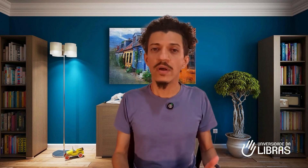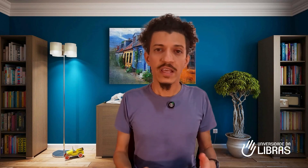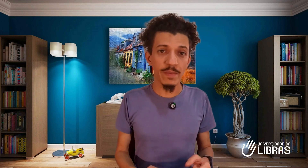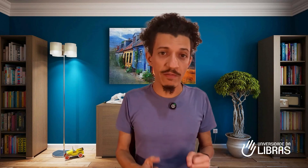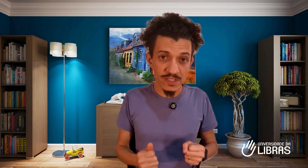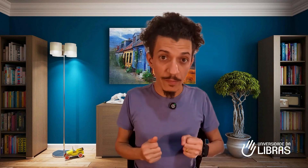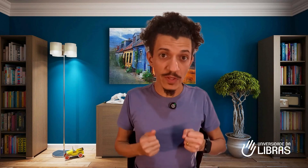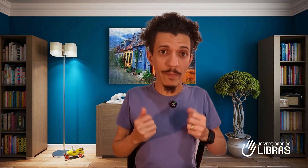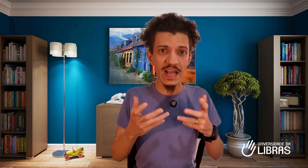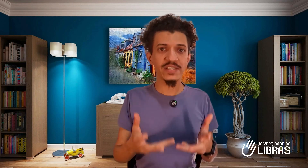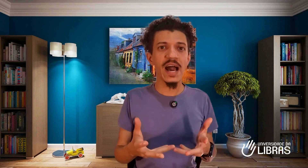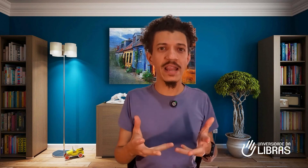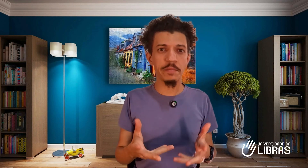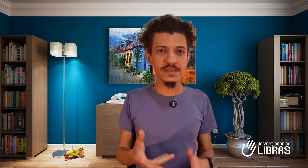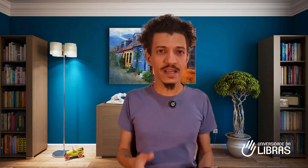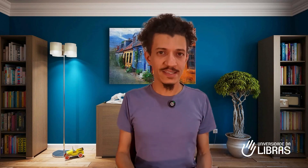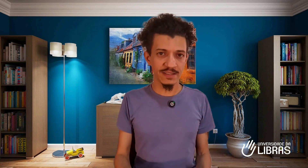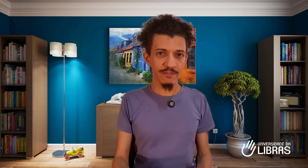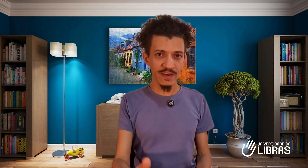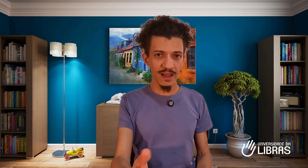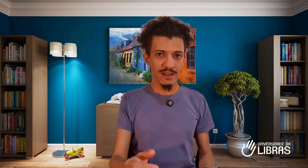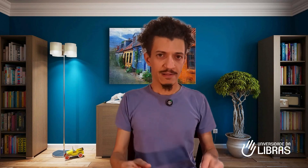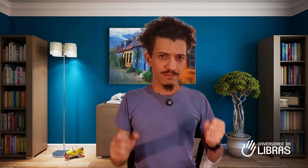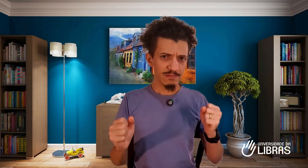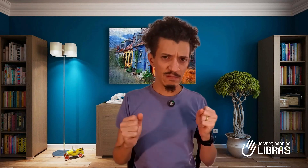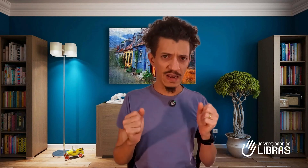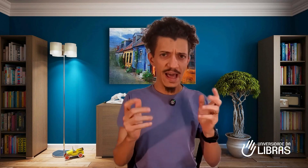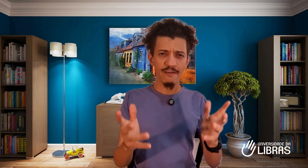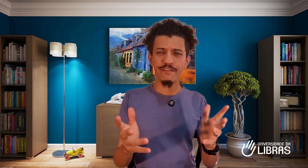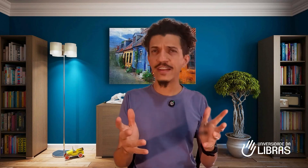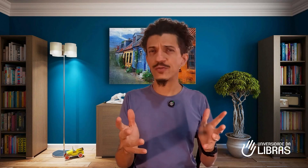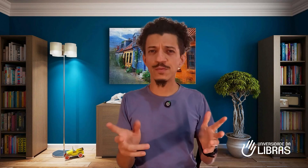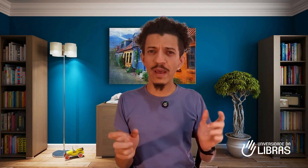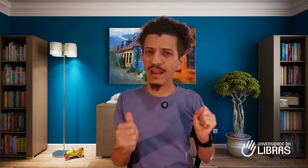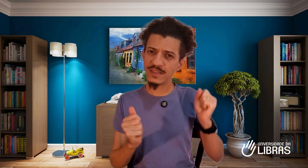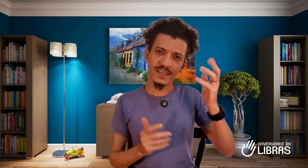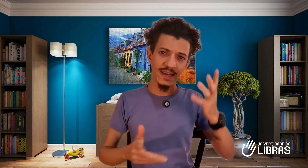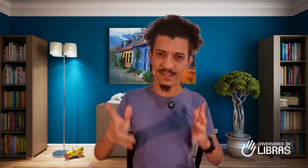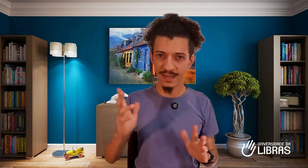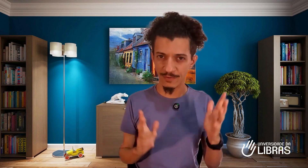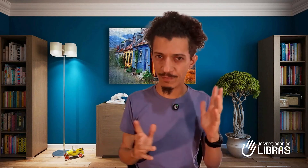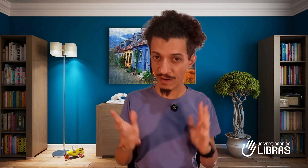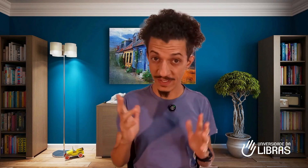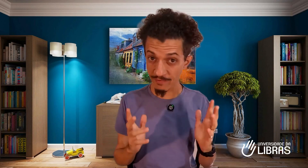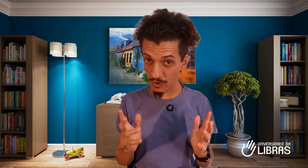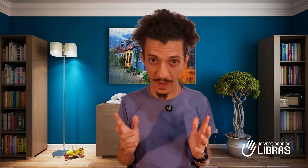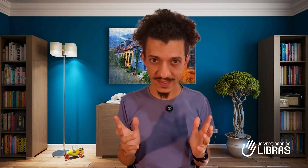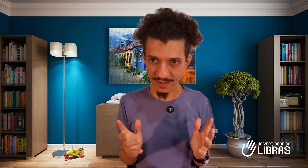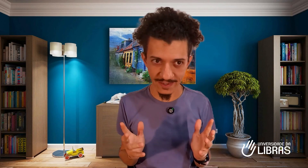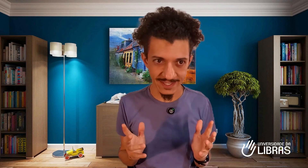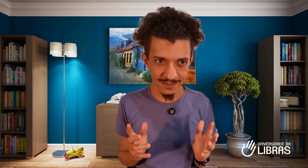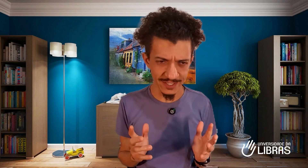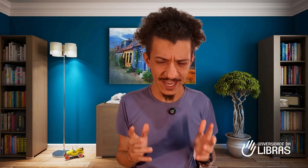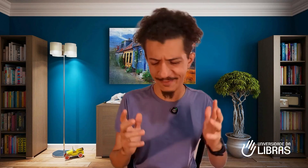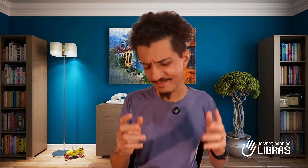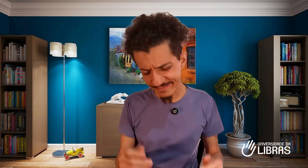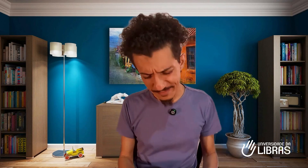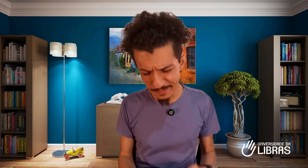para você poder praticar Libras, você tem que ficar lá na frente do espelho, sinalizando, para você ver como é que você está fazendo. Gente, não